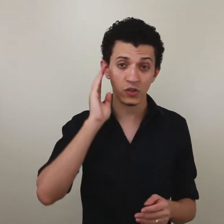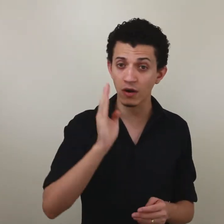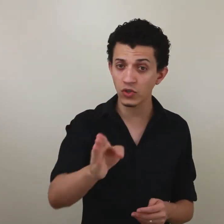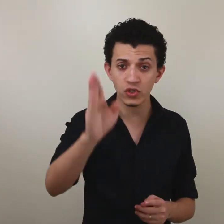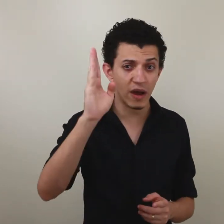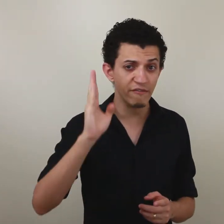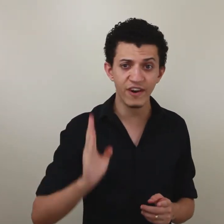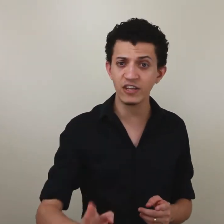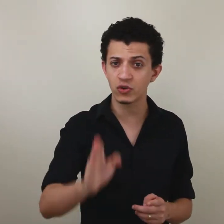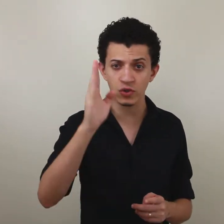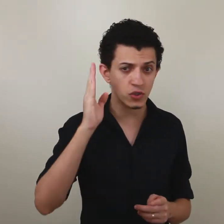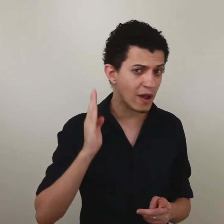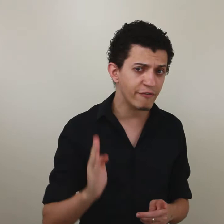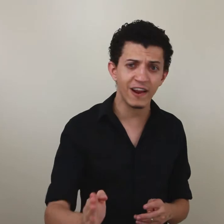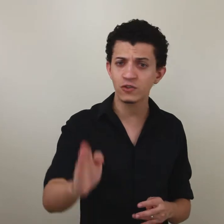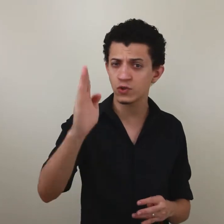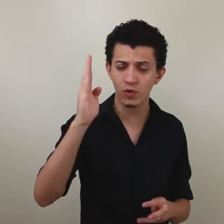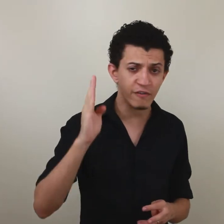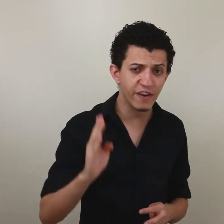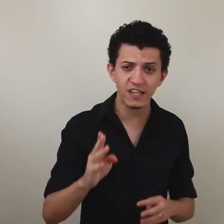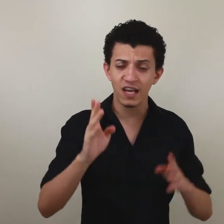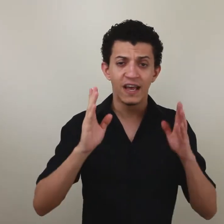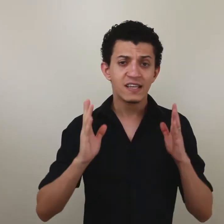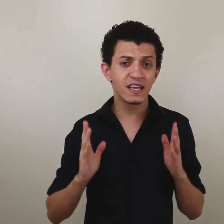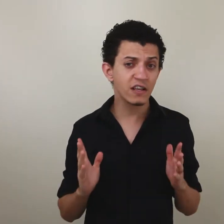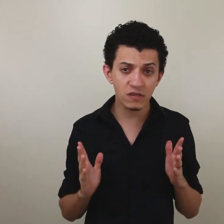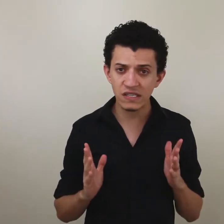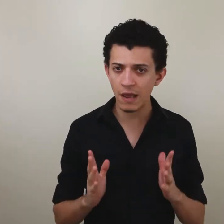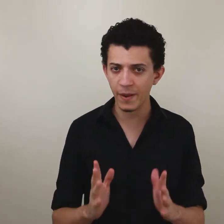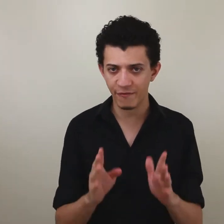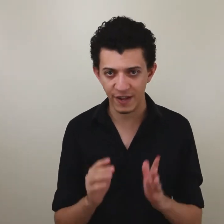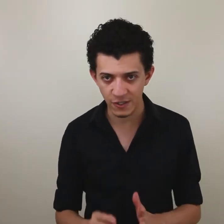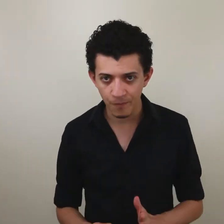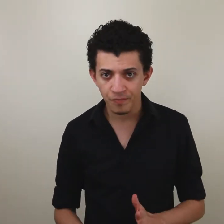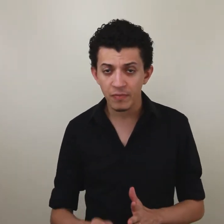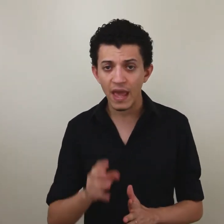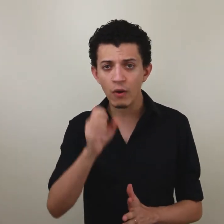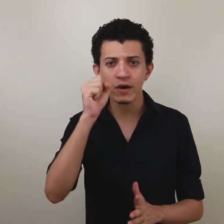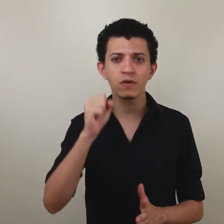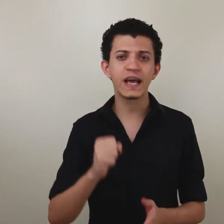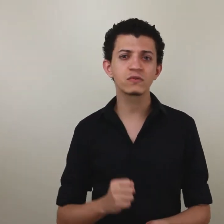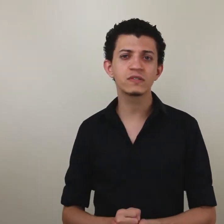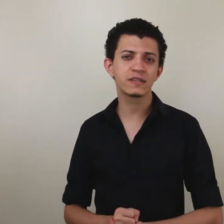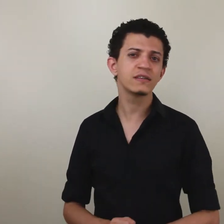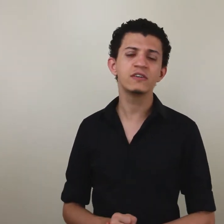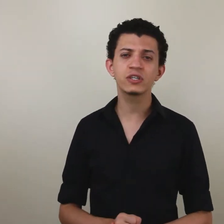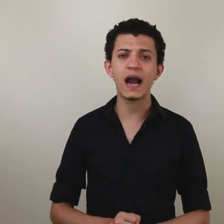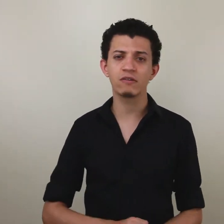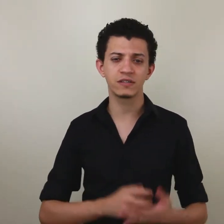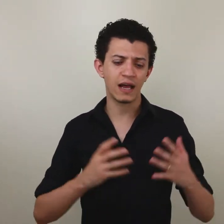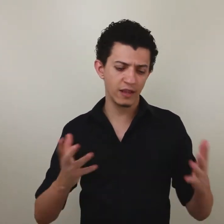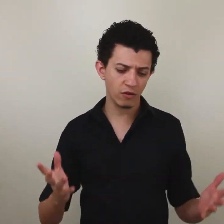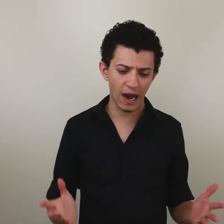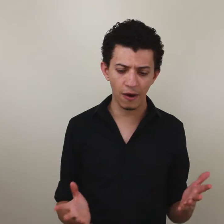só continuaria à frente continua em 37 93 seguindo sempre o carro